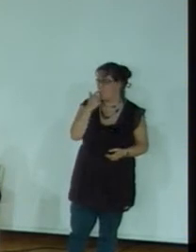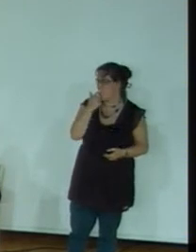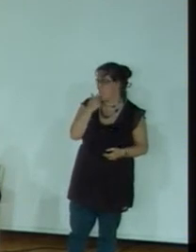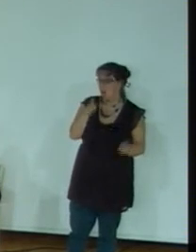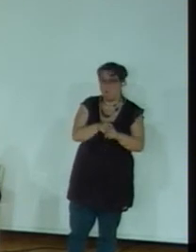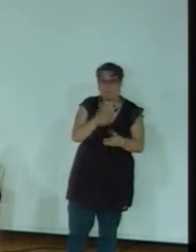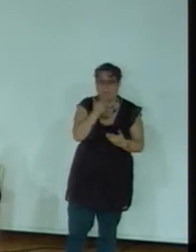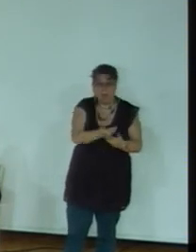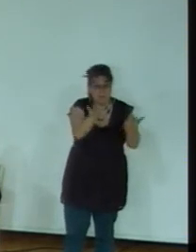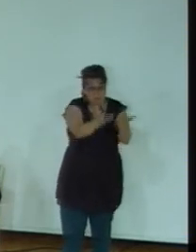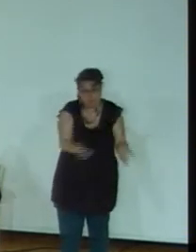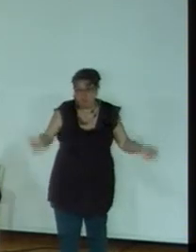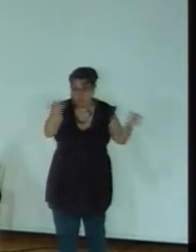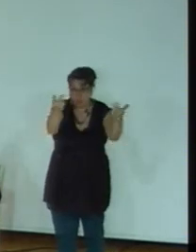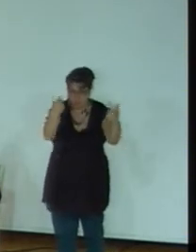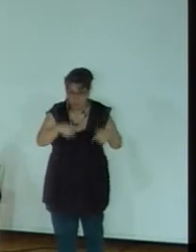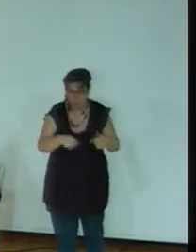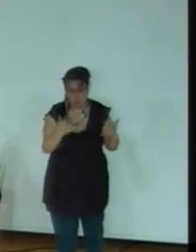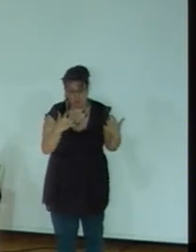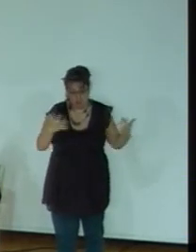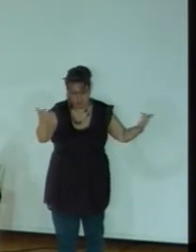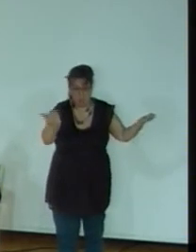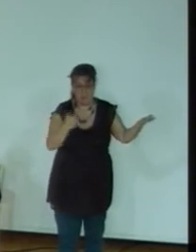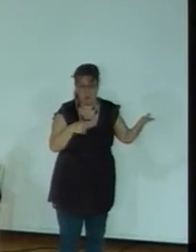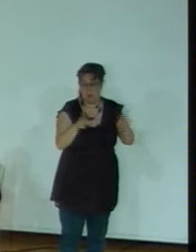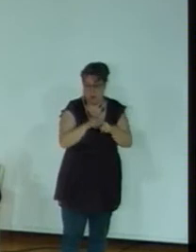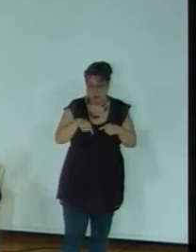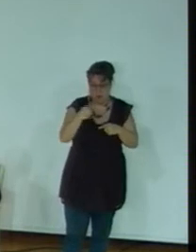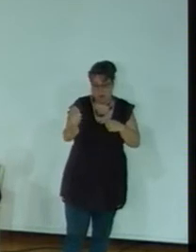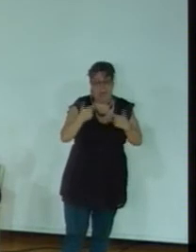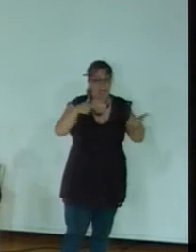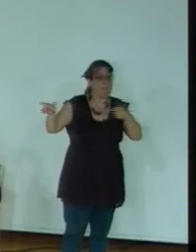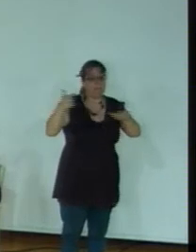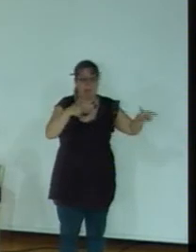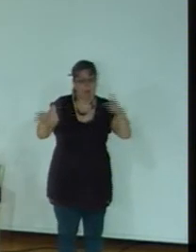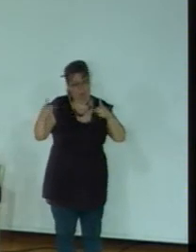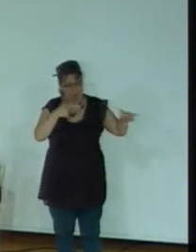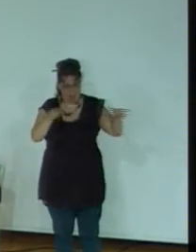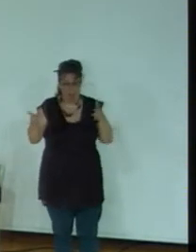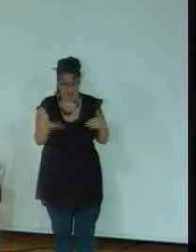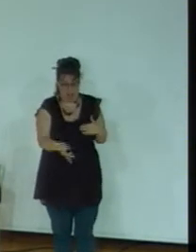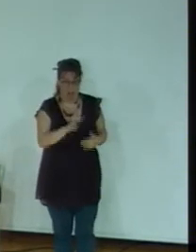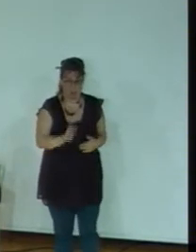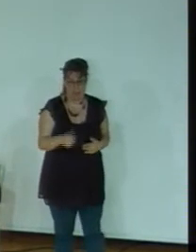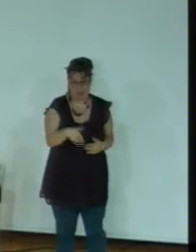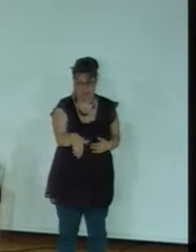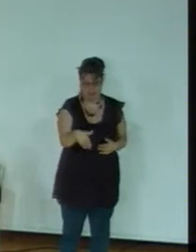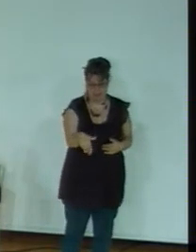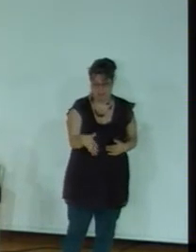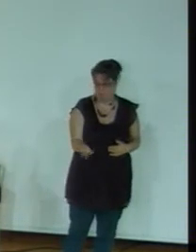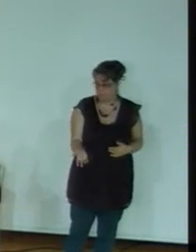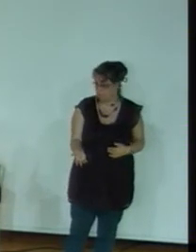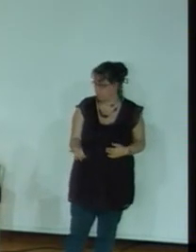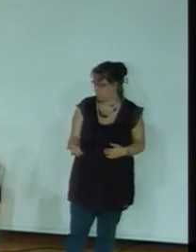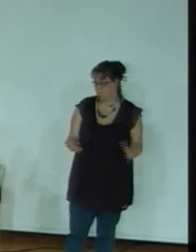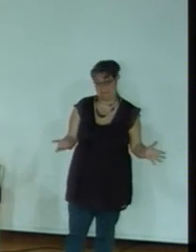Merci à vous d'être venus et rendez-vous donc pour le bazar du libre ce week-end.